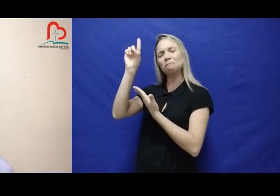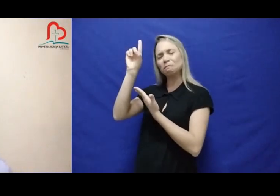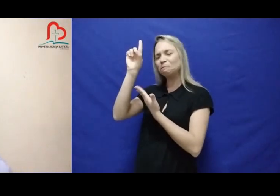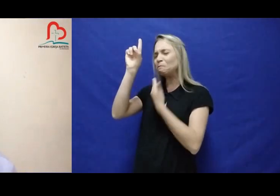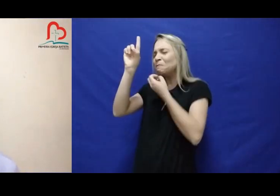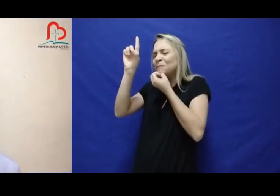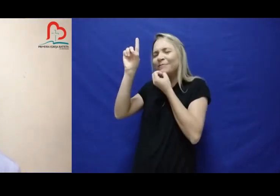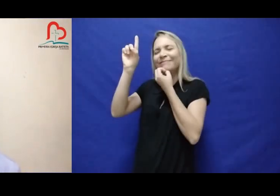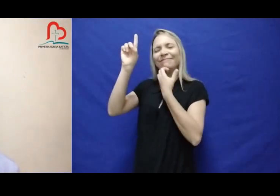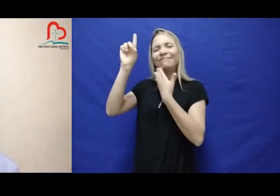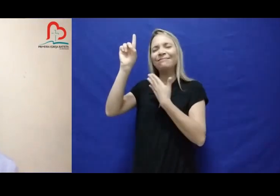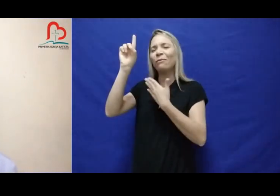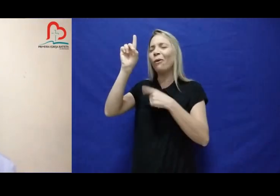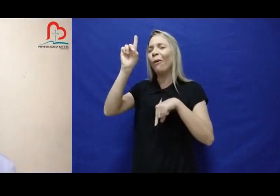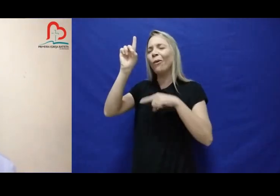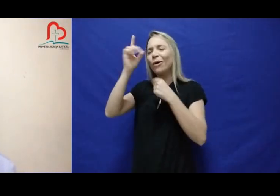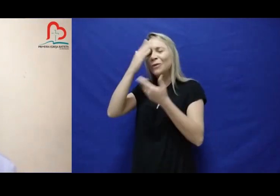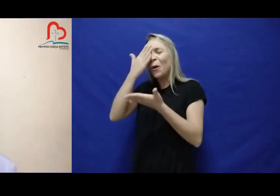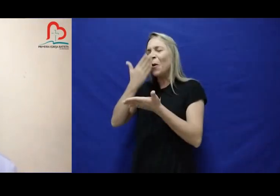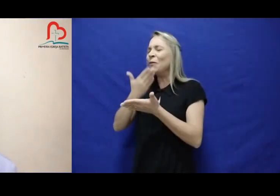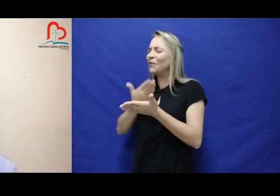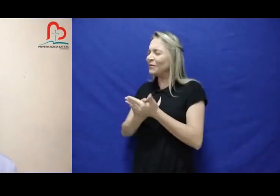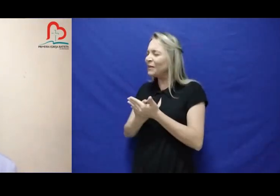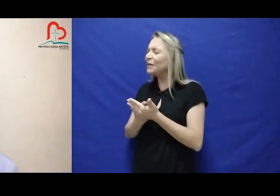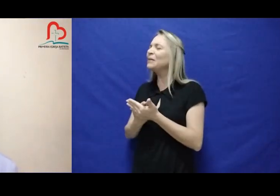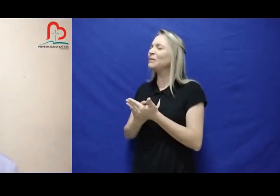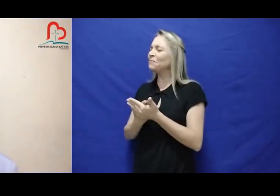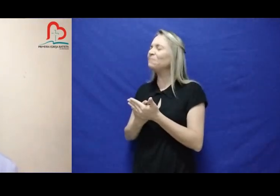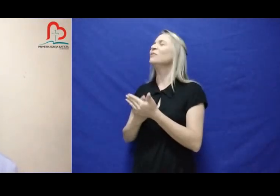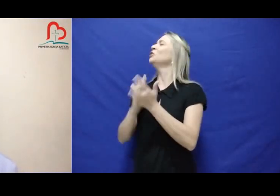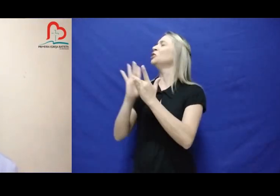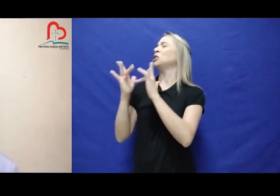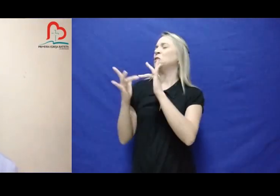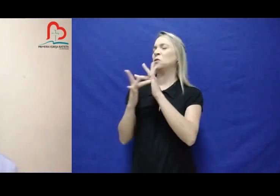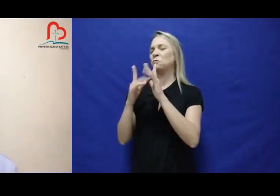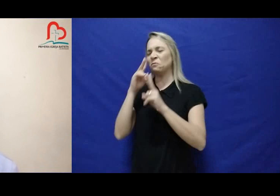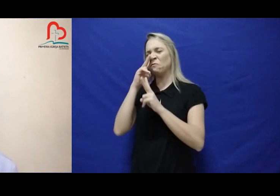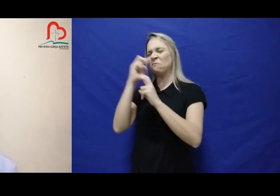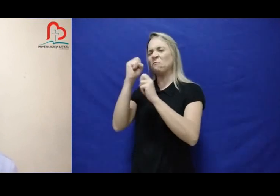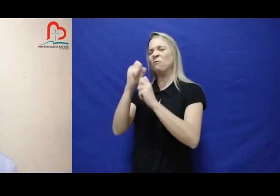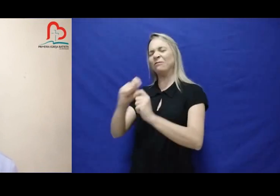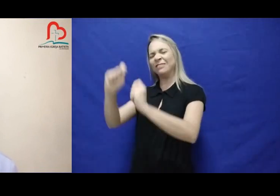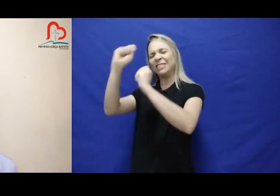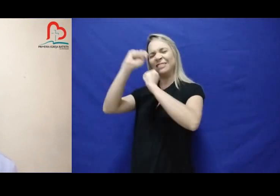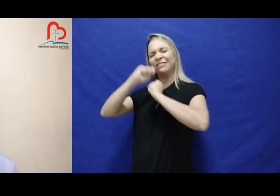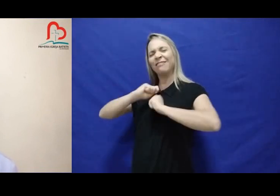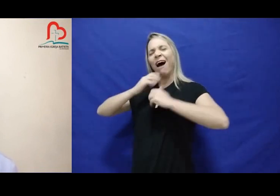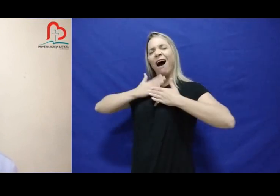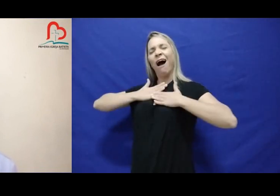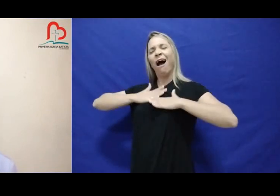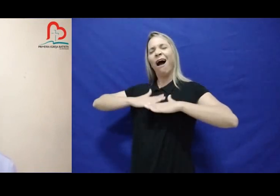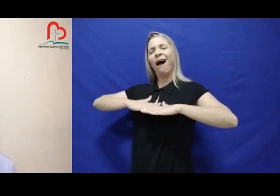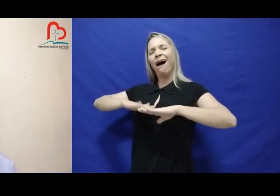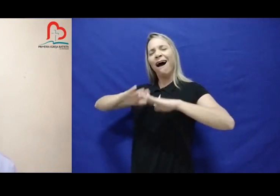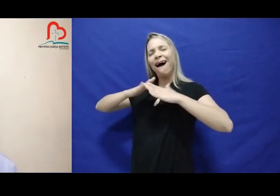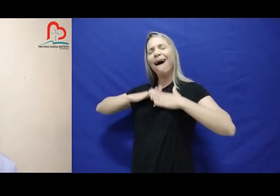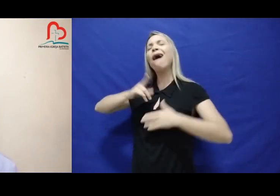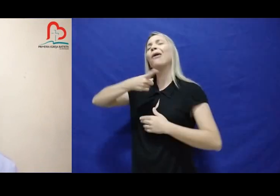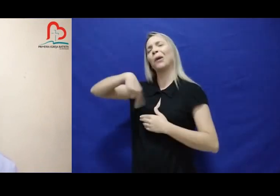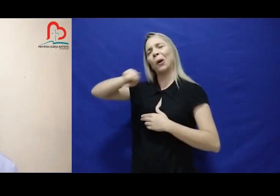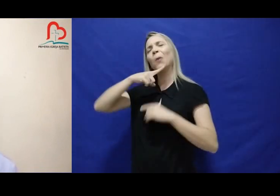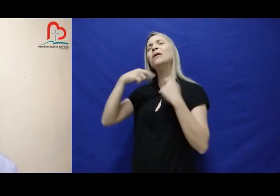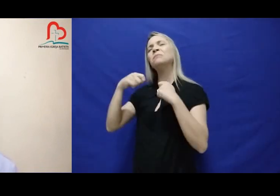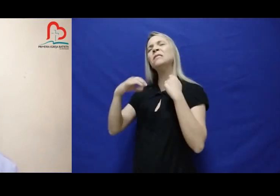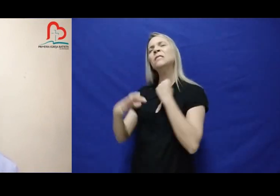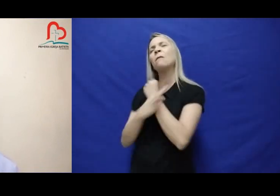Senhor, nosso Deus, como é bom descansarmos na certeza de que o nosso refúgio verdadeiro é o Senhor, que a